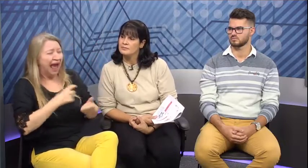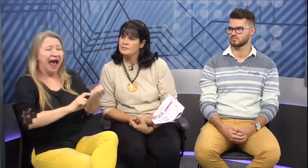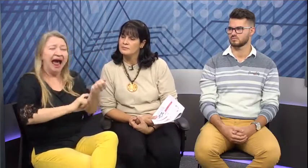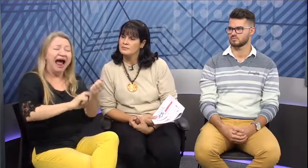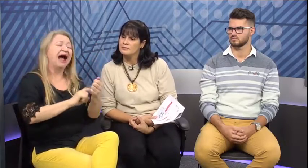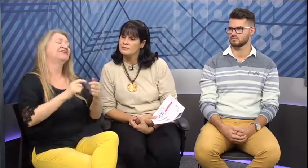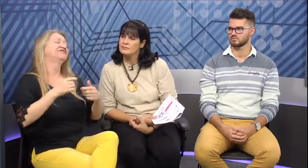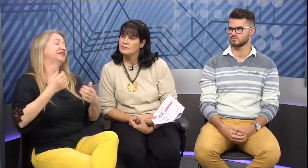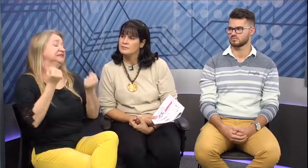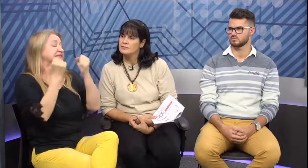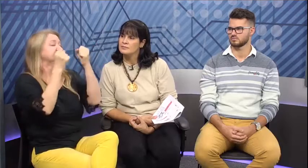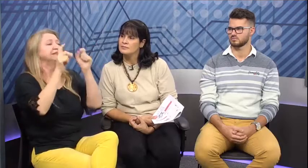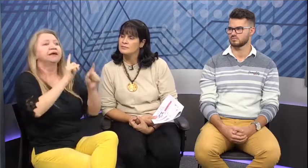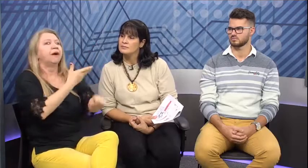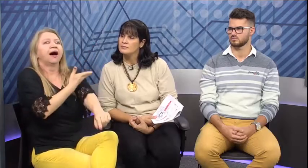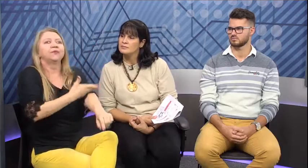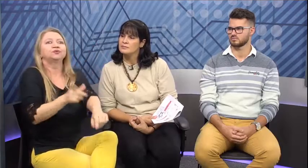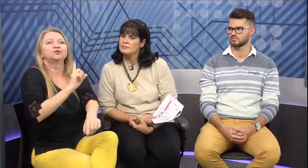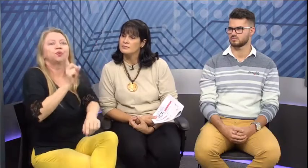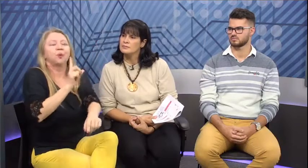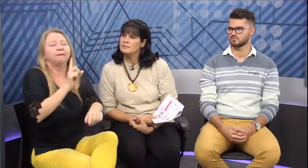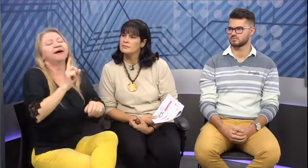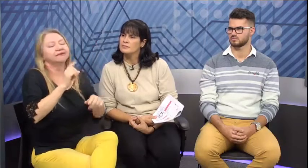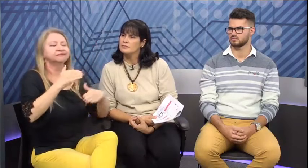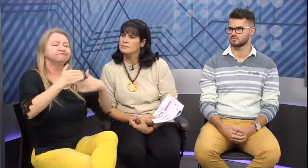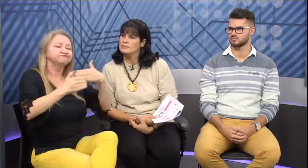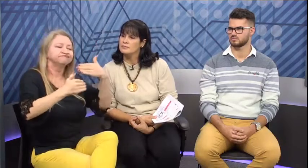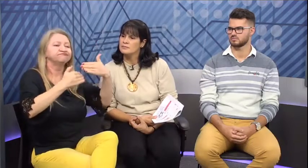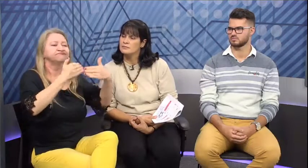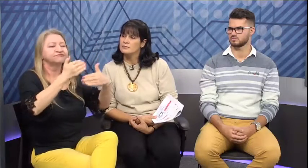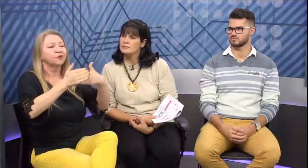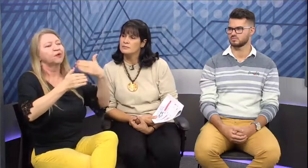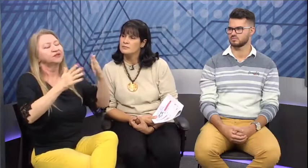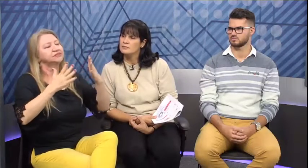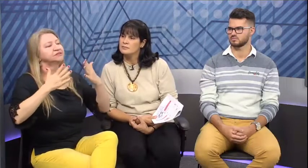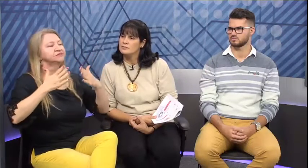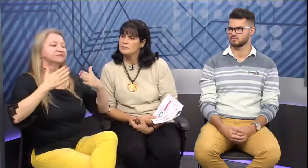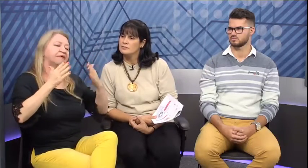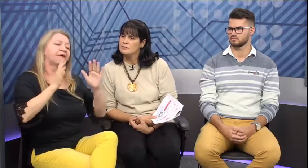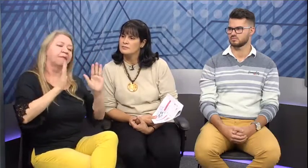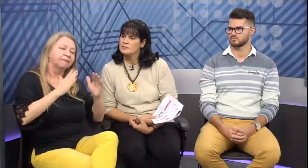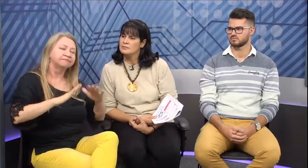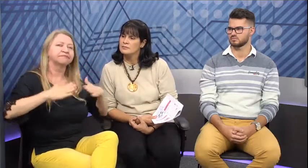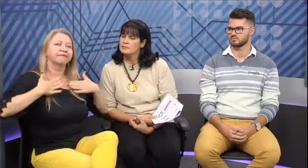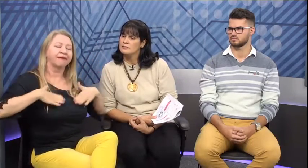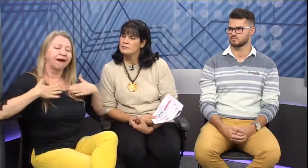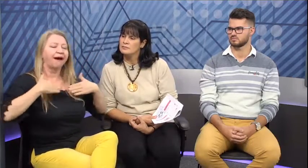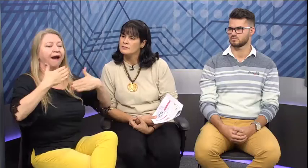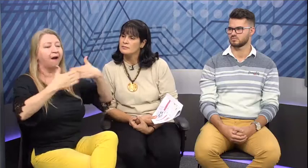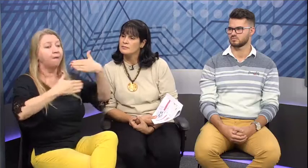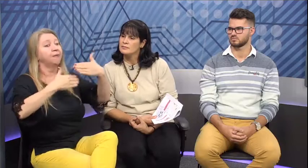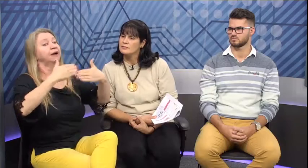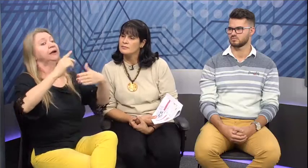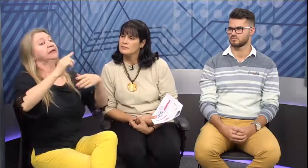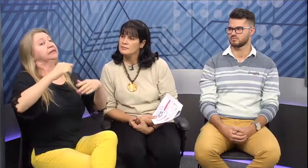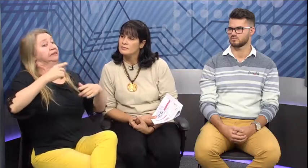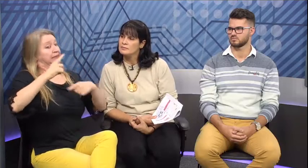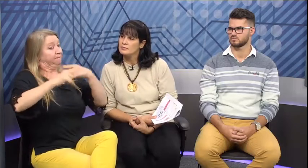falando e eu ficava muito nervosa com isso porque não estava acostumada. E aí, depois, eu fui